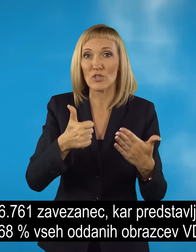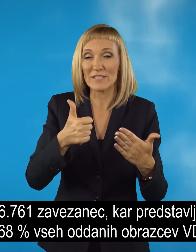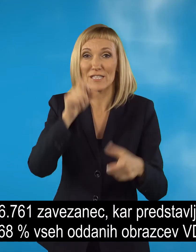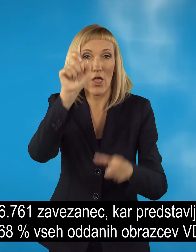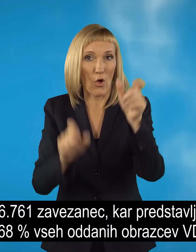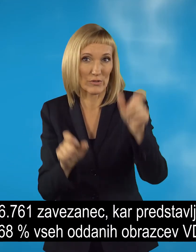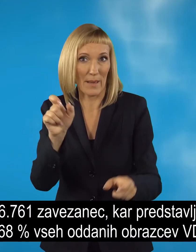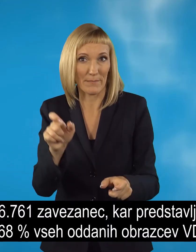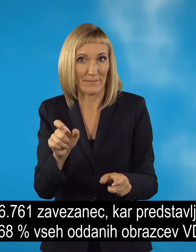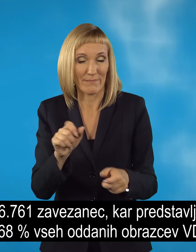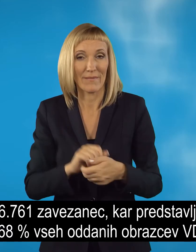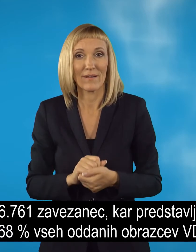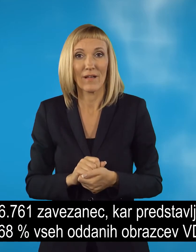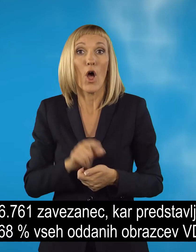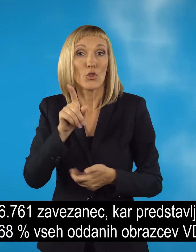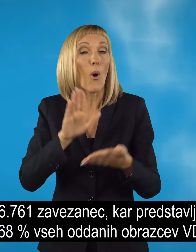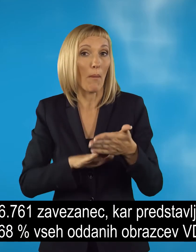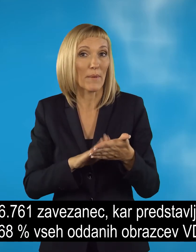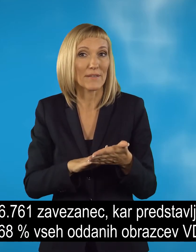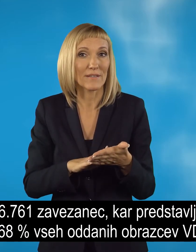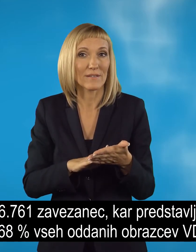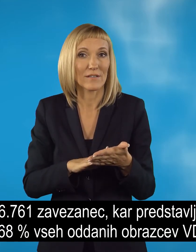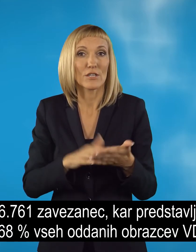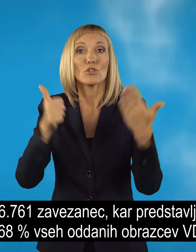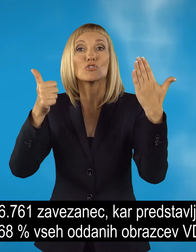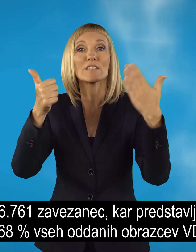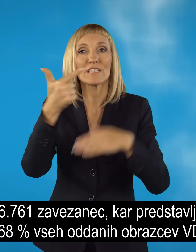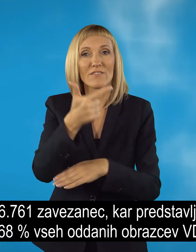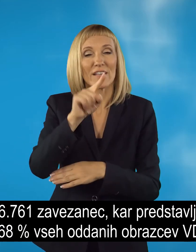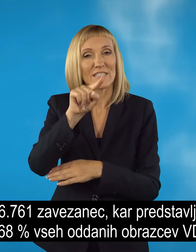66.761 zavezancev, kar predstavlja